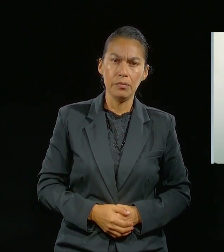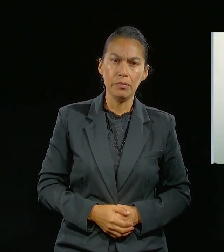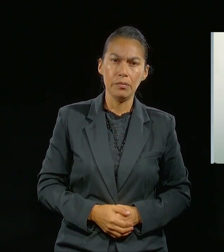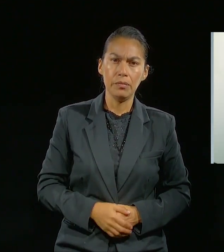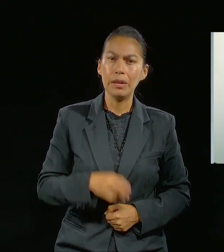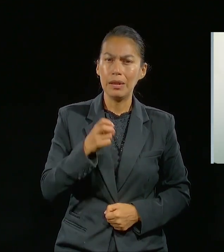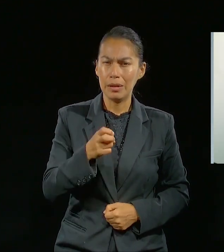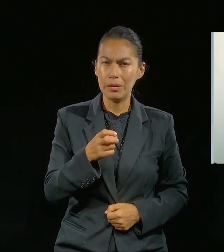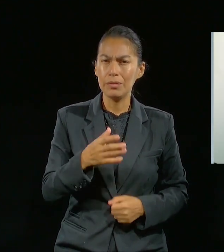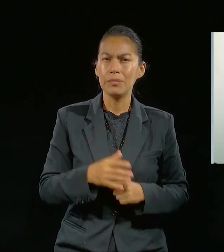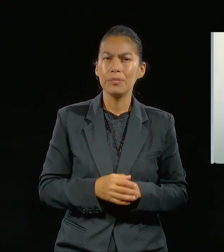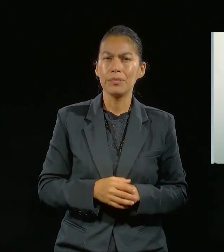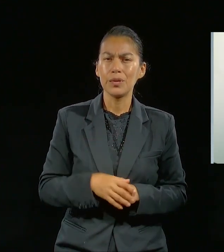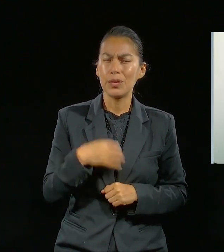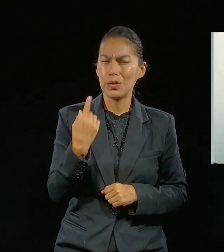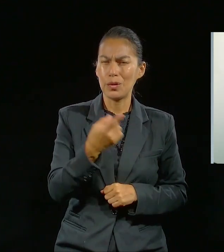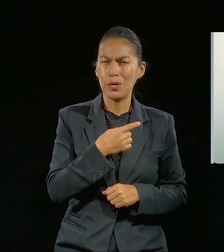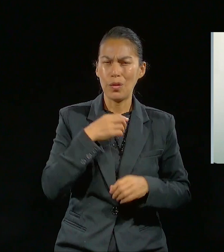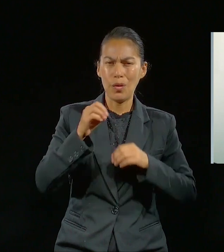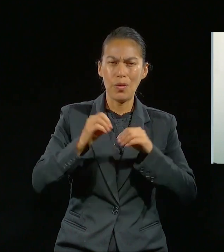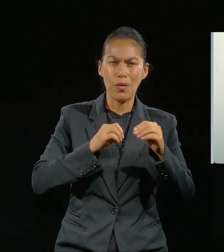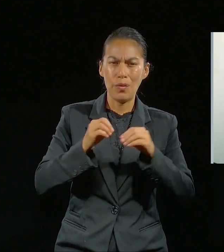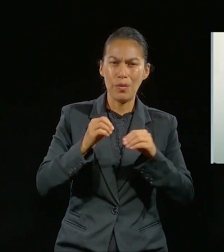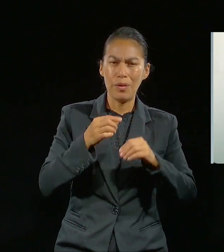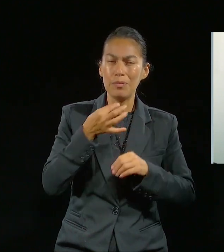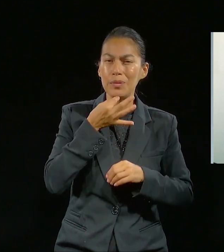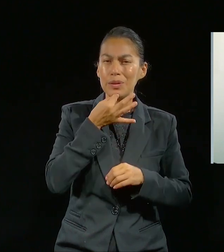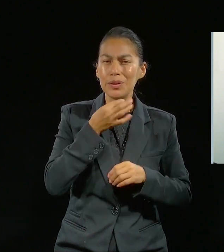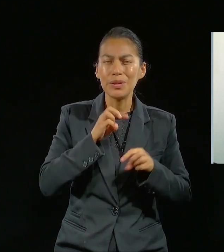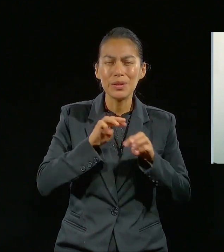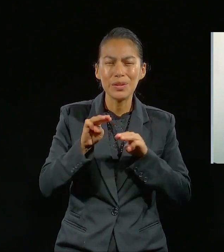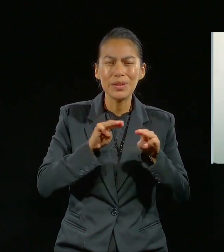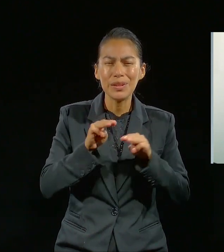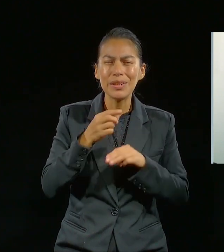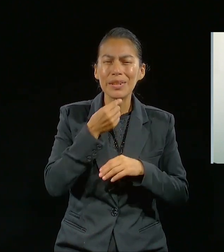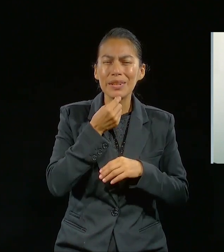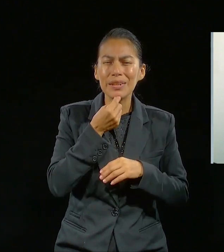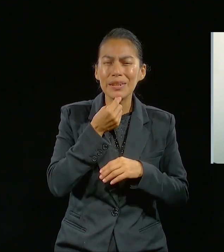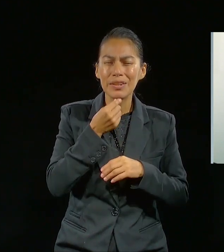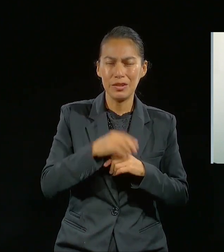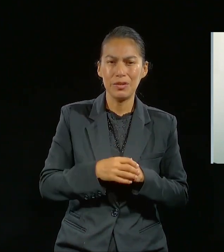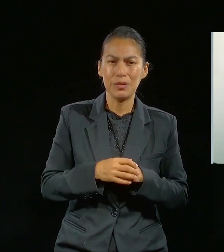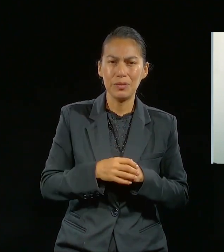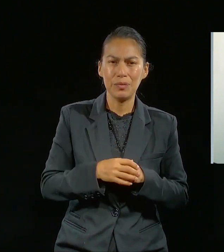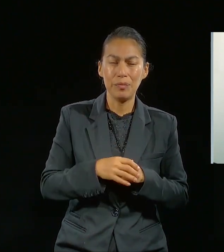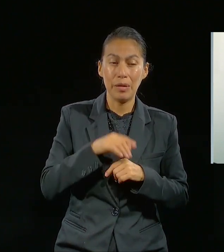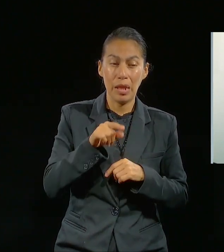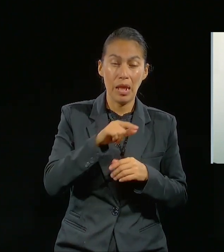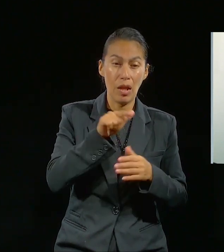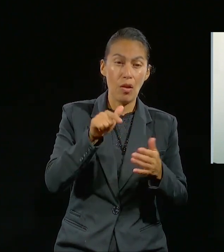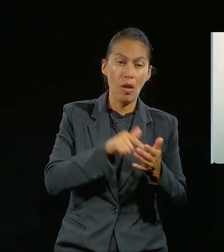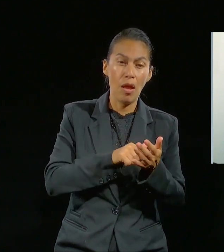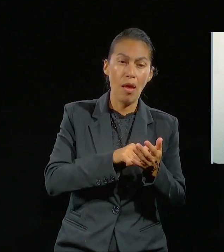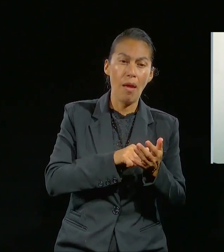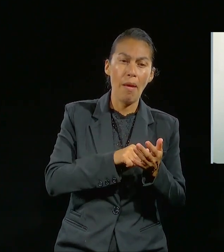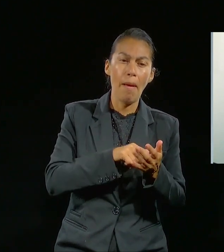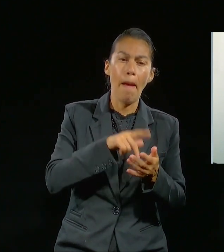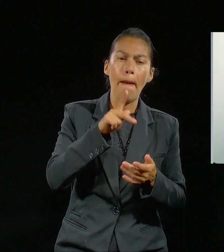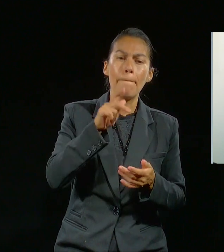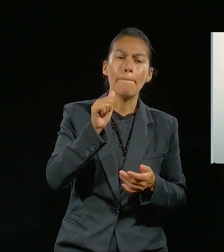Mire, precisamente estamos haciendo obra misionera enfocada a niños católicos en Paso